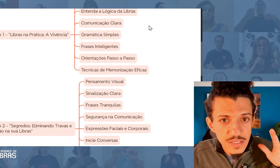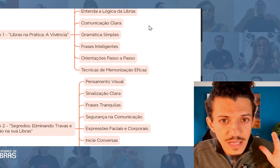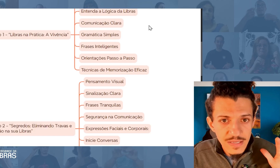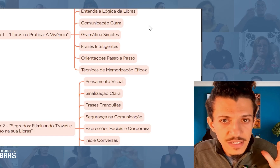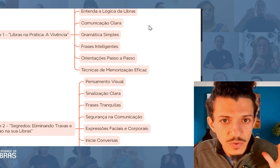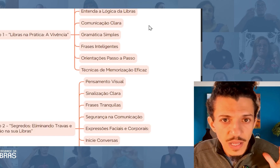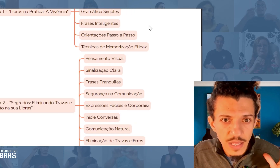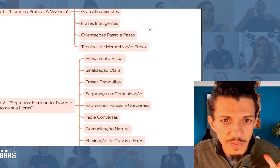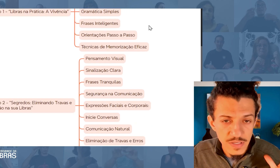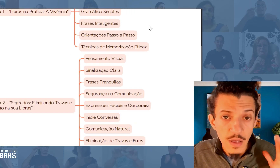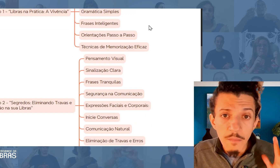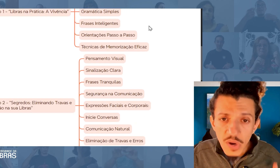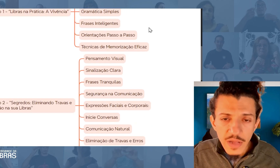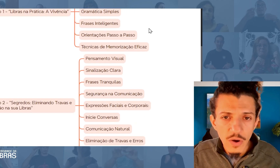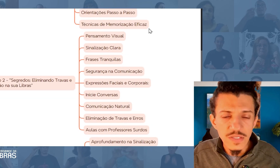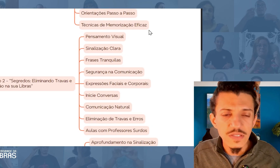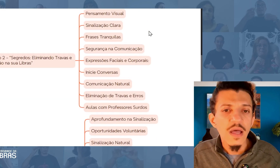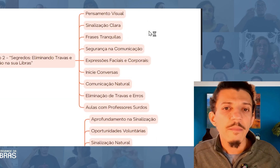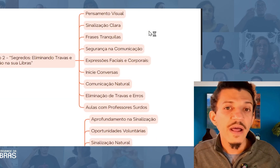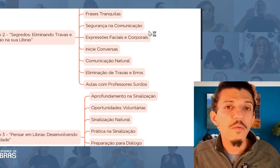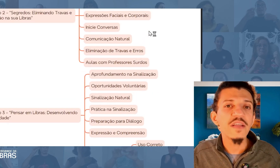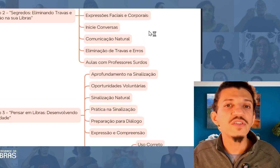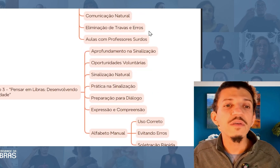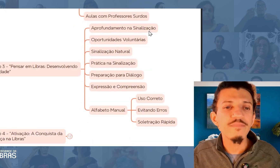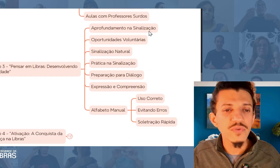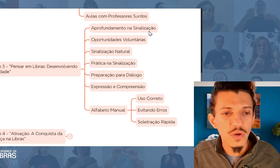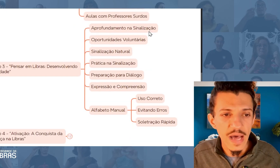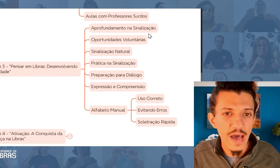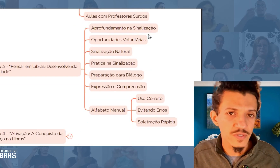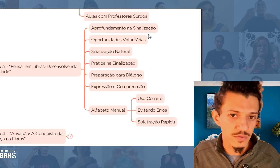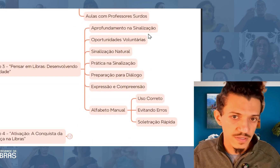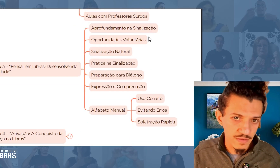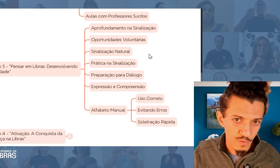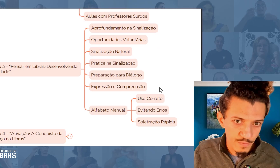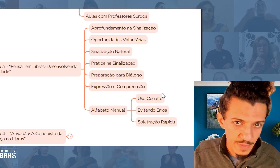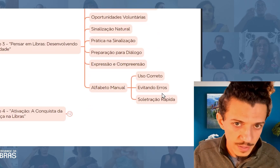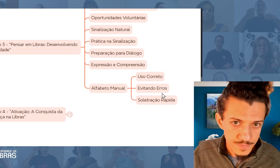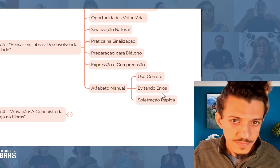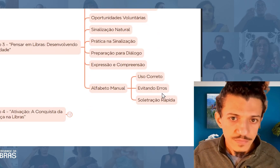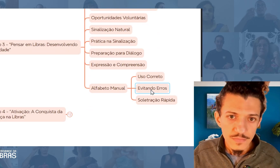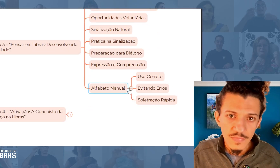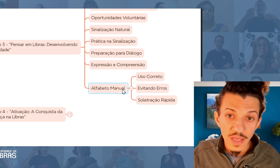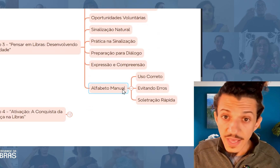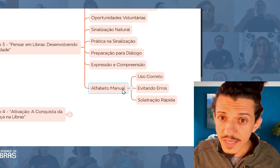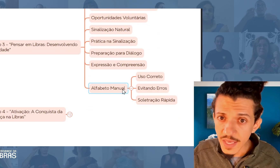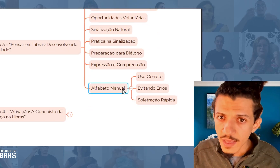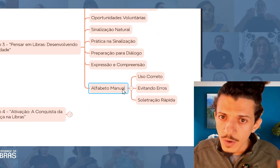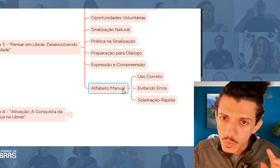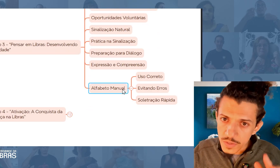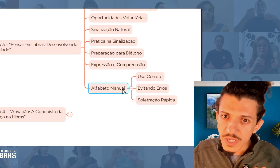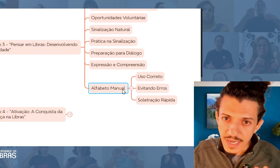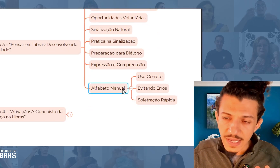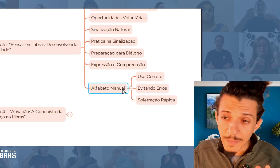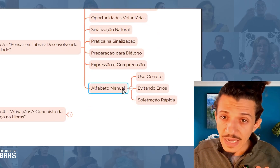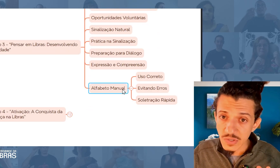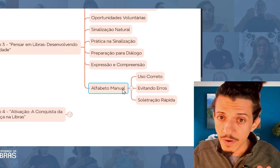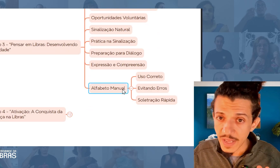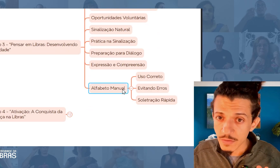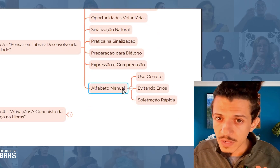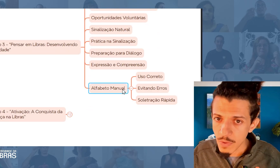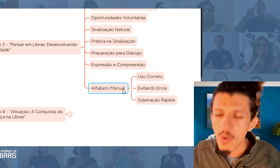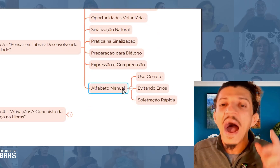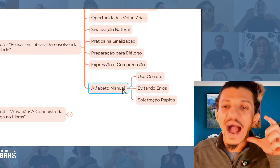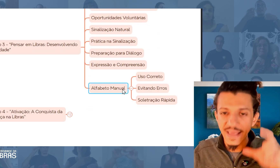práticas de sinalização em Libras poderosas para realmente impulsionar o seu desenvolvimento. E aqui, quando chega essa parte do